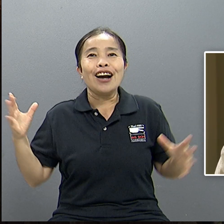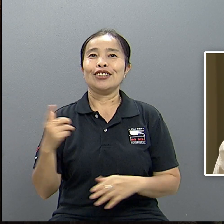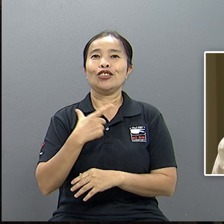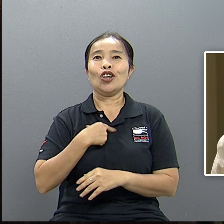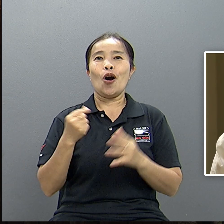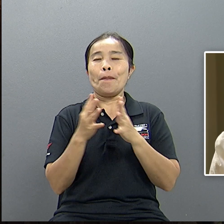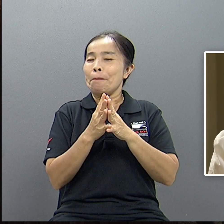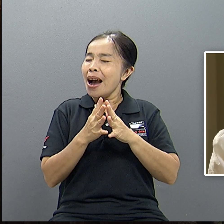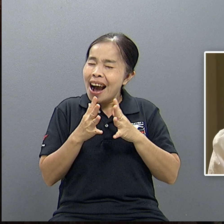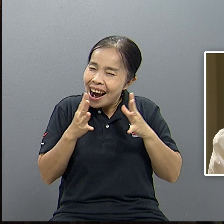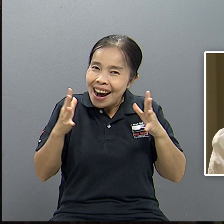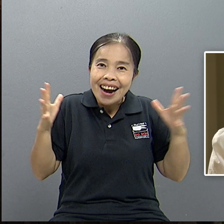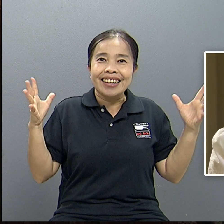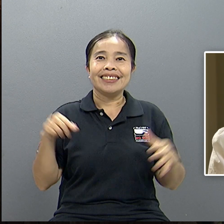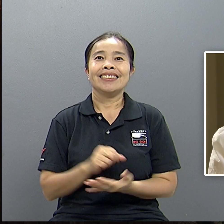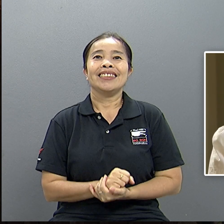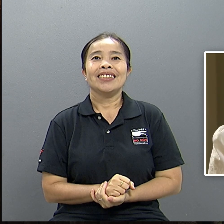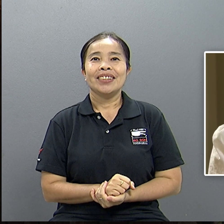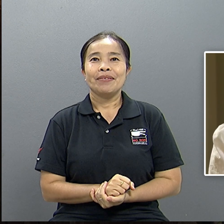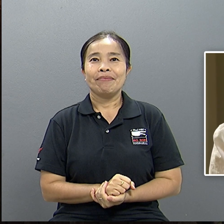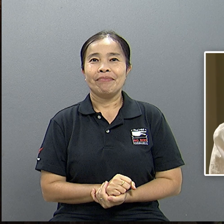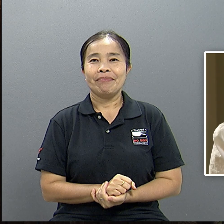ากมาก